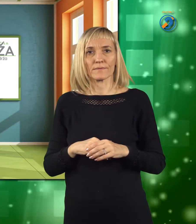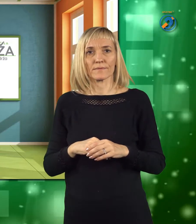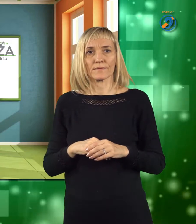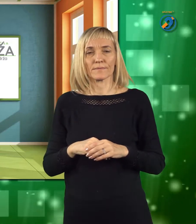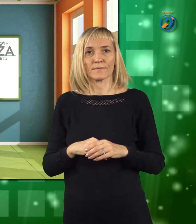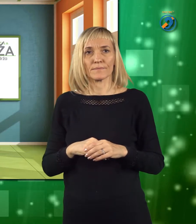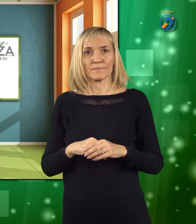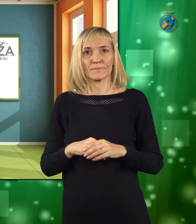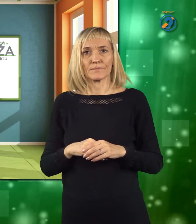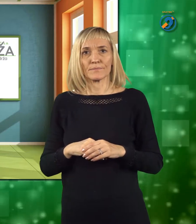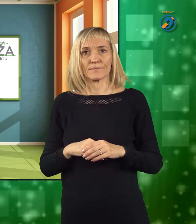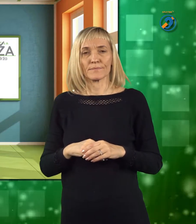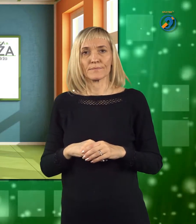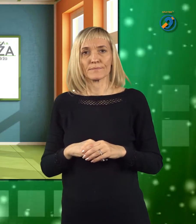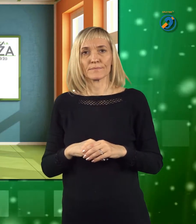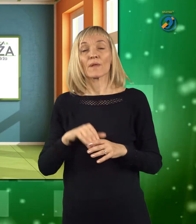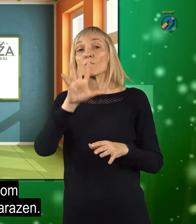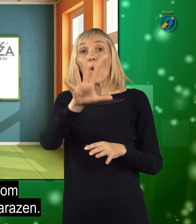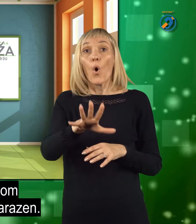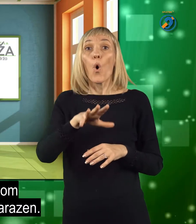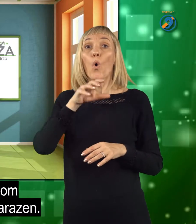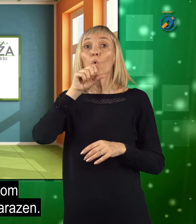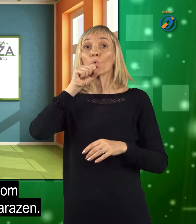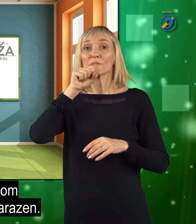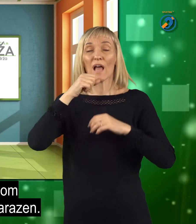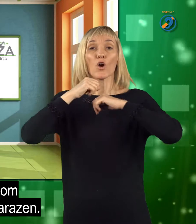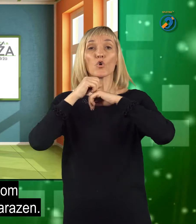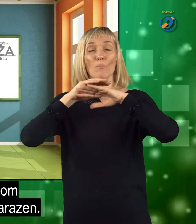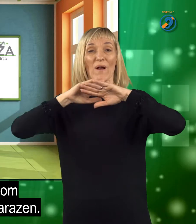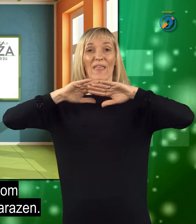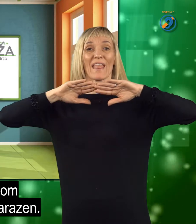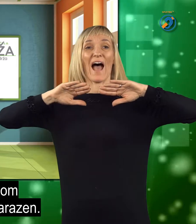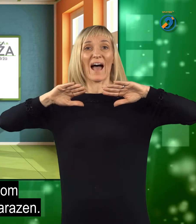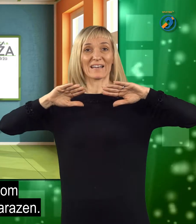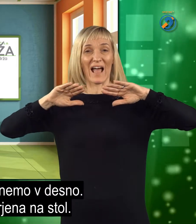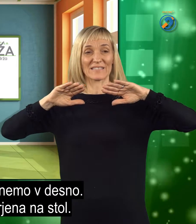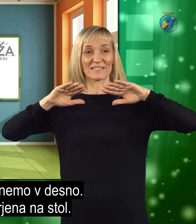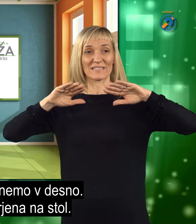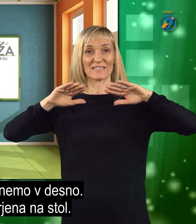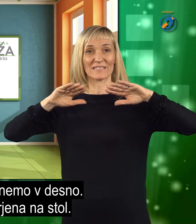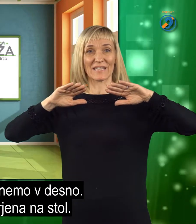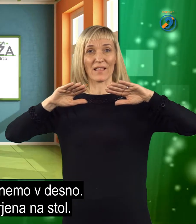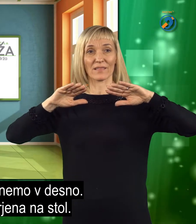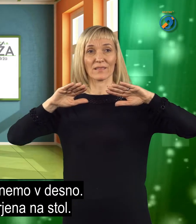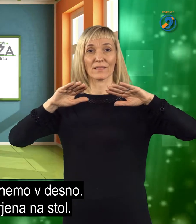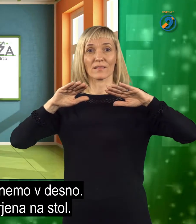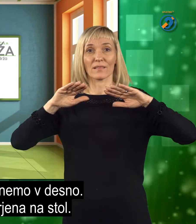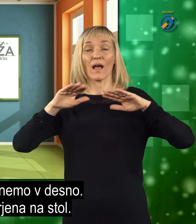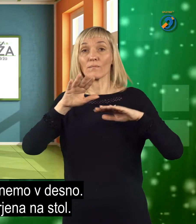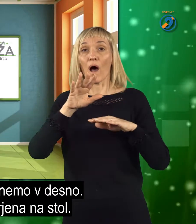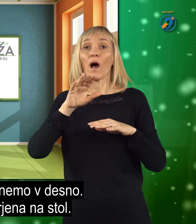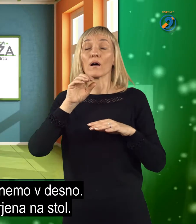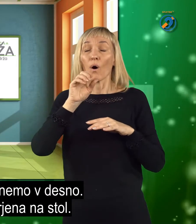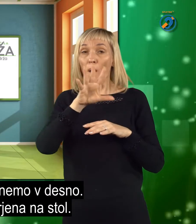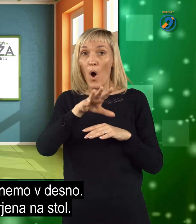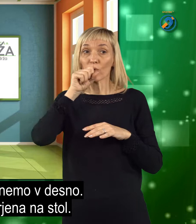Z vdihom komolci narazen. Z izdihom se nagnemo v desno,